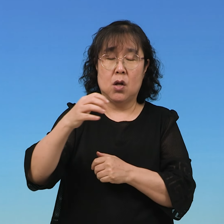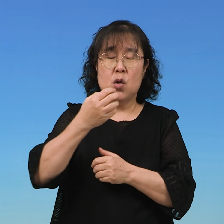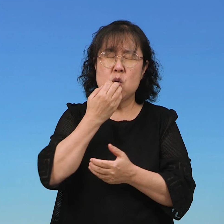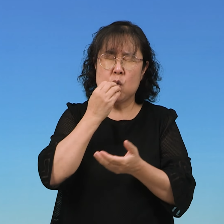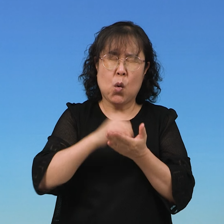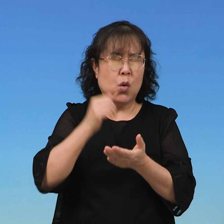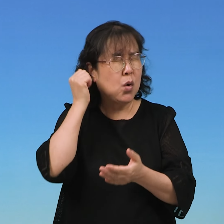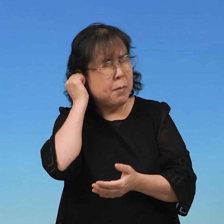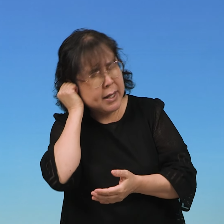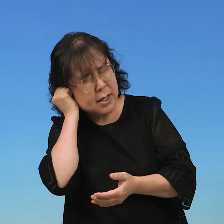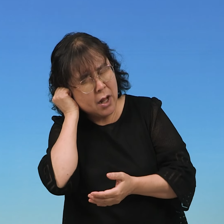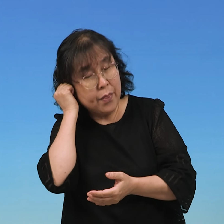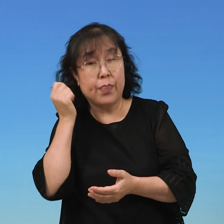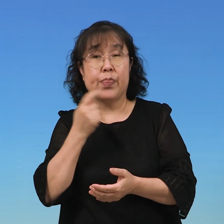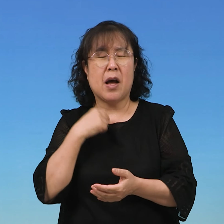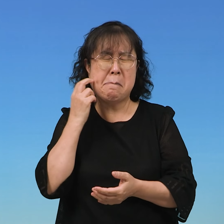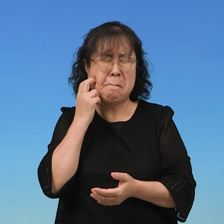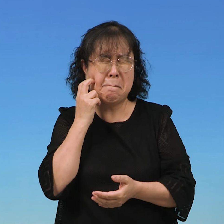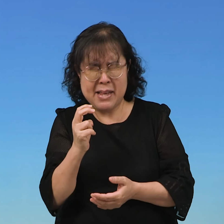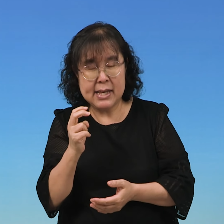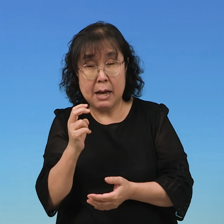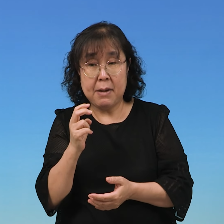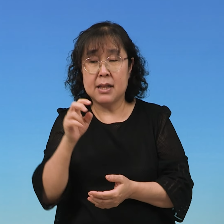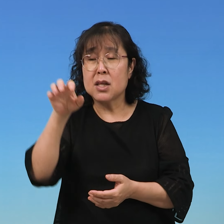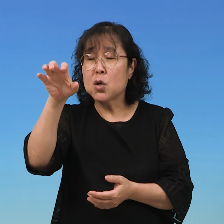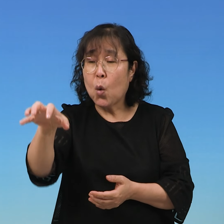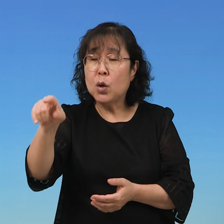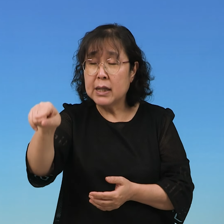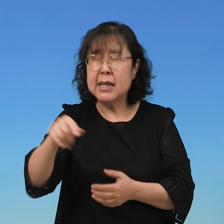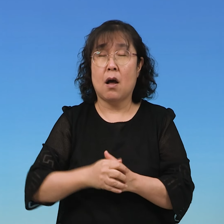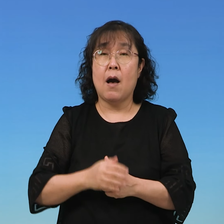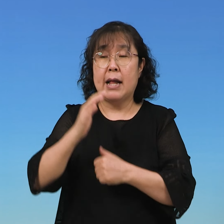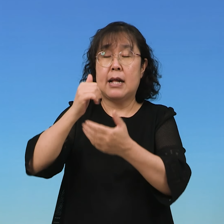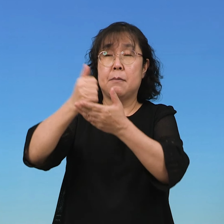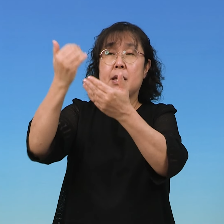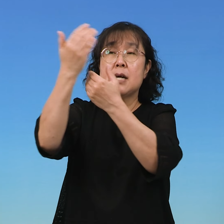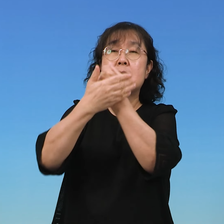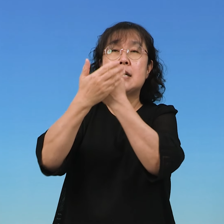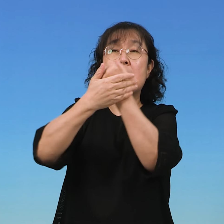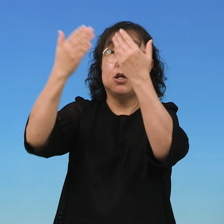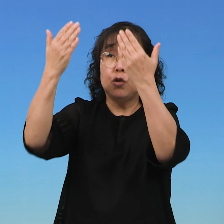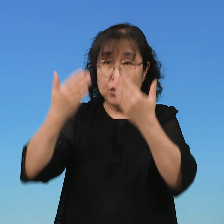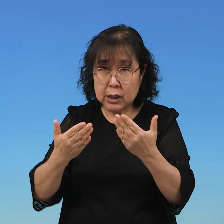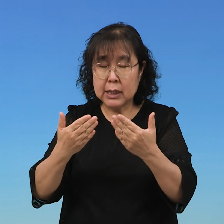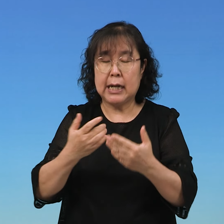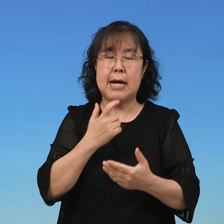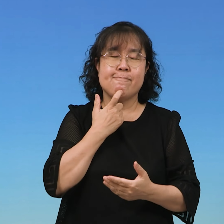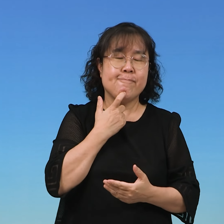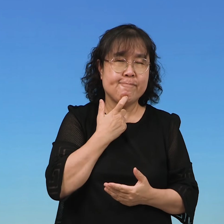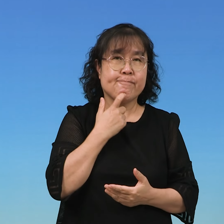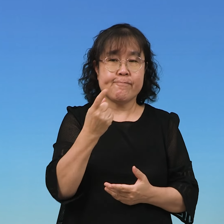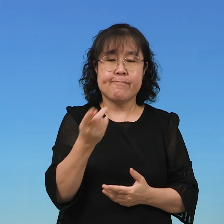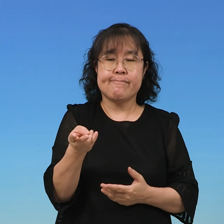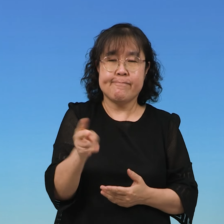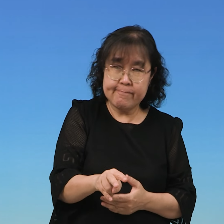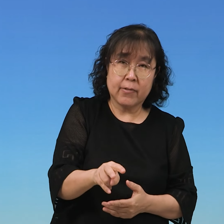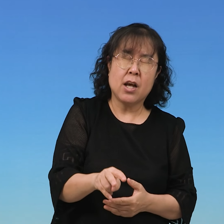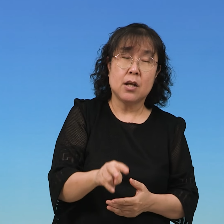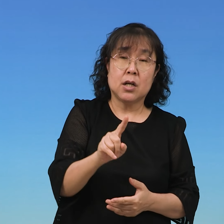돌을 베개하고 있었던 그 지역에 하나님이 은혜를 주시니까 야곱이 그 지역에 의미를 부여하는